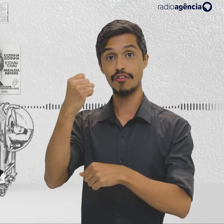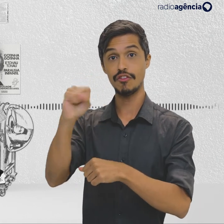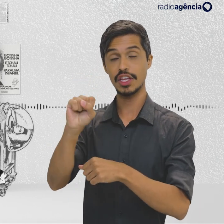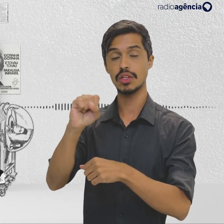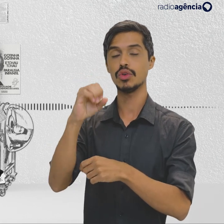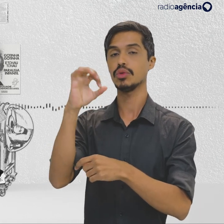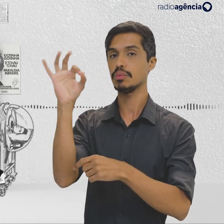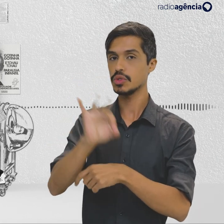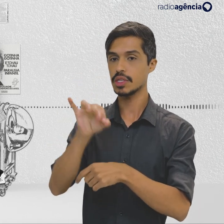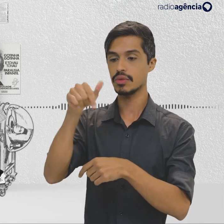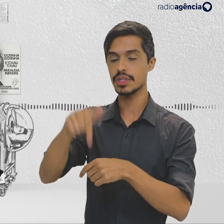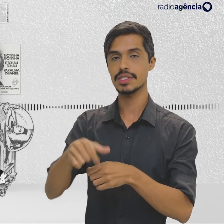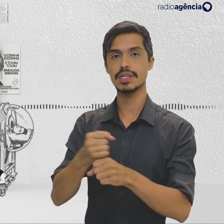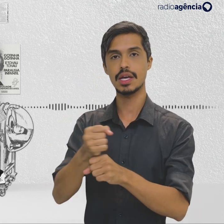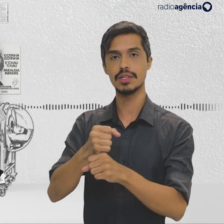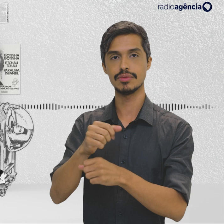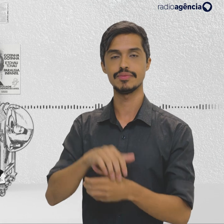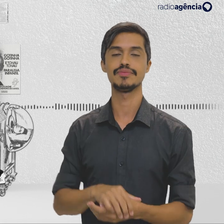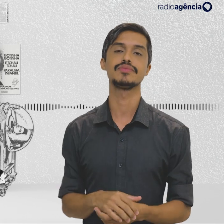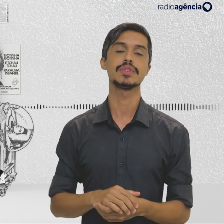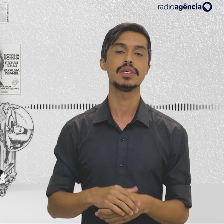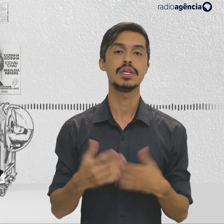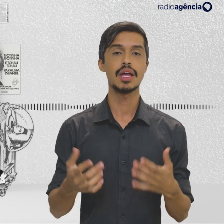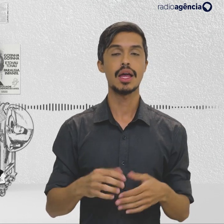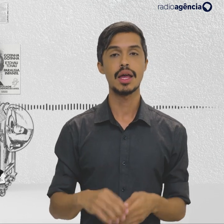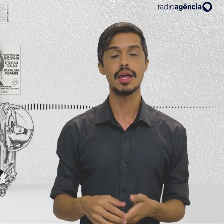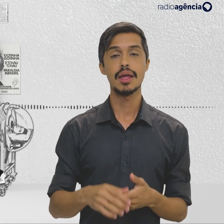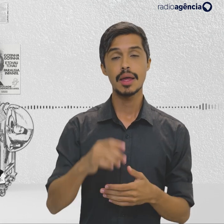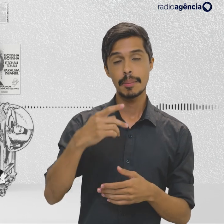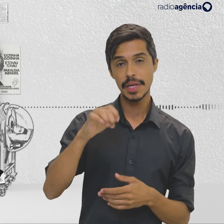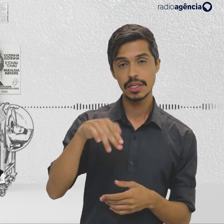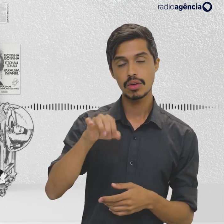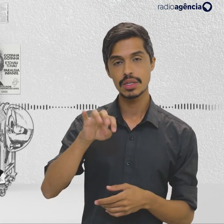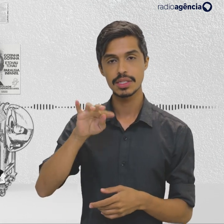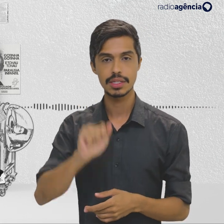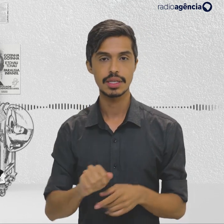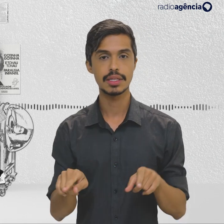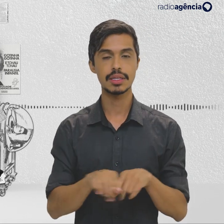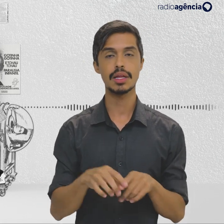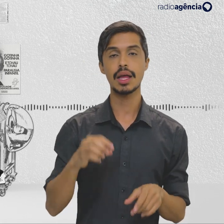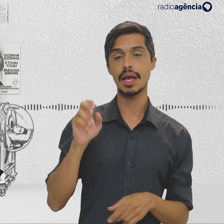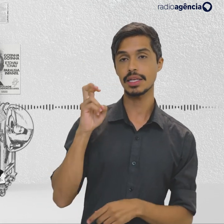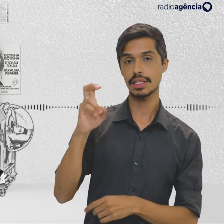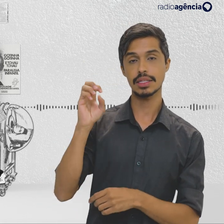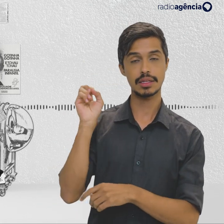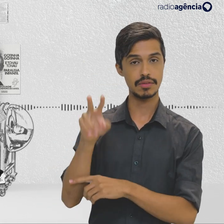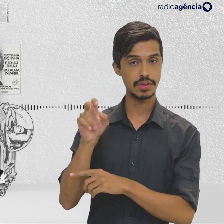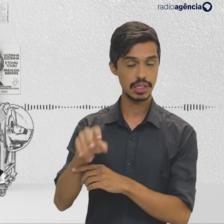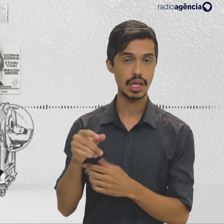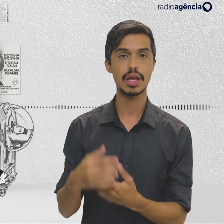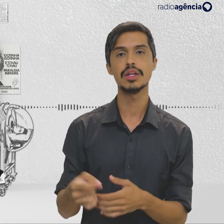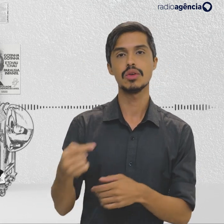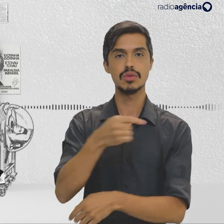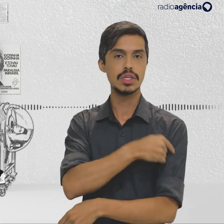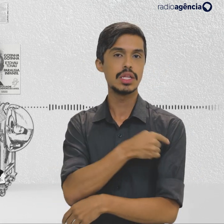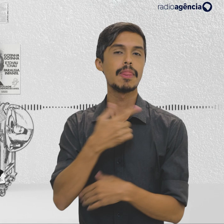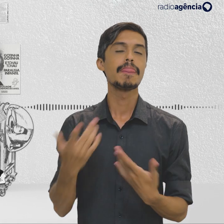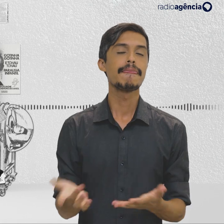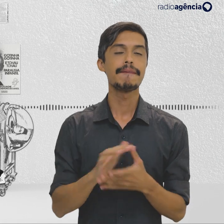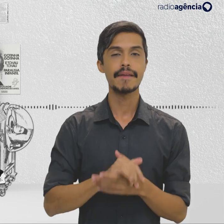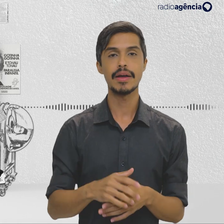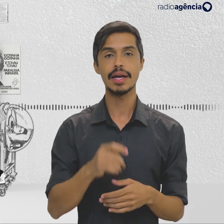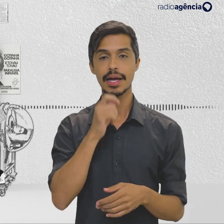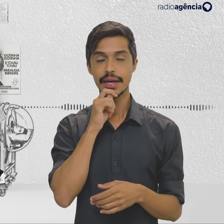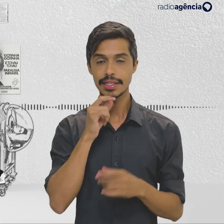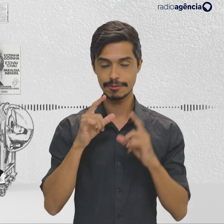98% esse ano a vacina meningo cóc c e a pentavalente tamb também subiram para mais de 80%